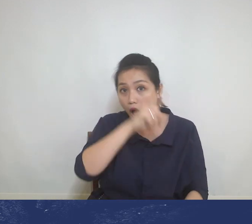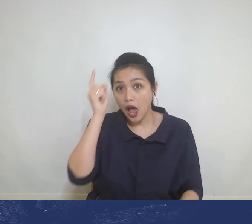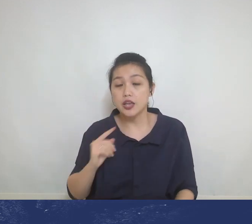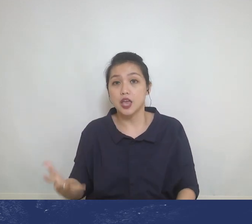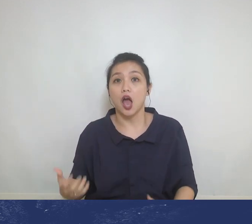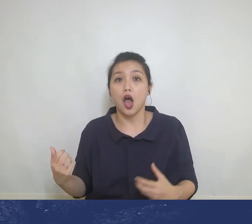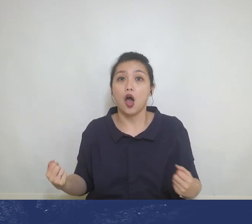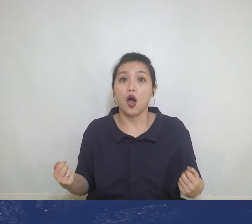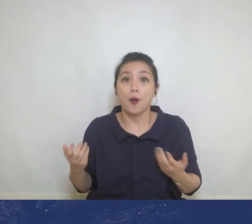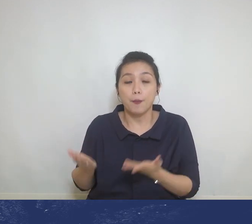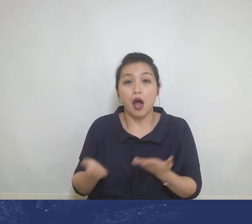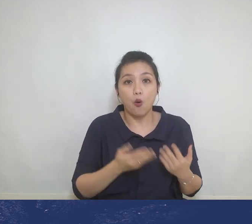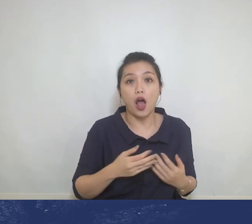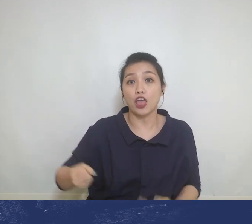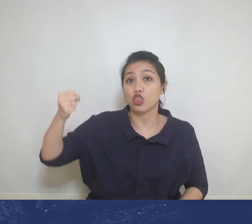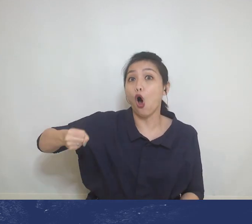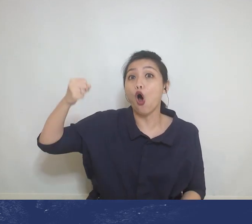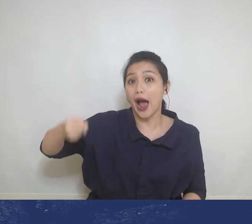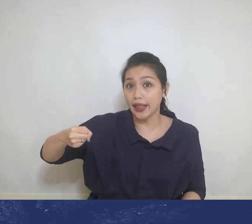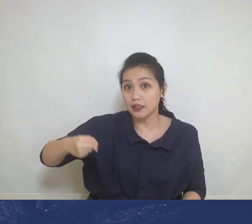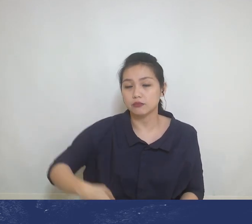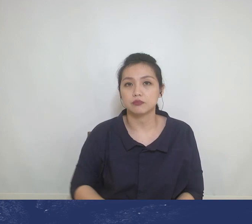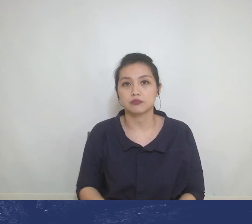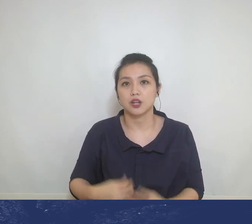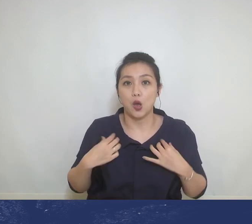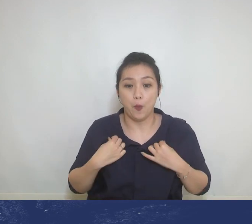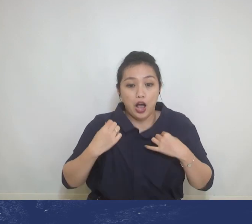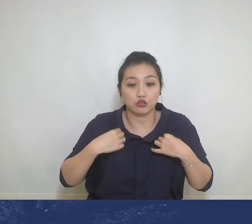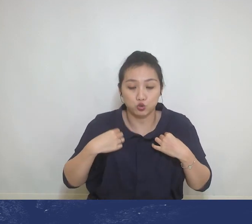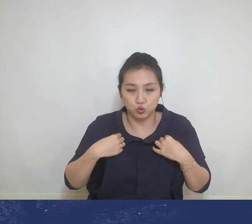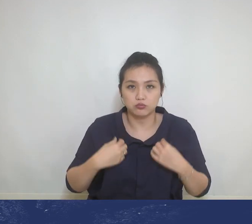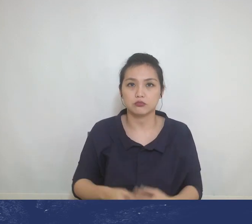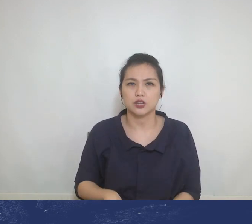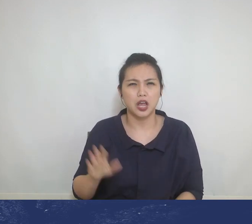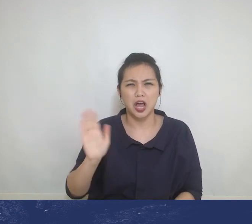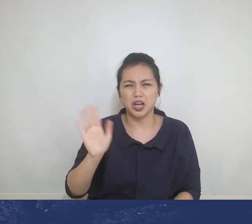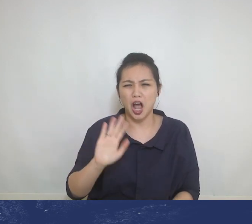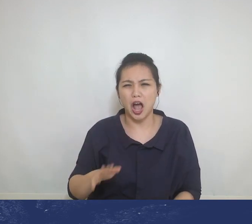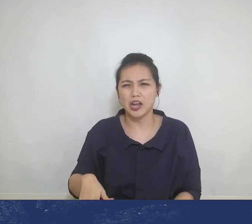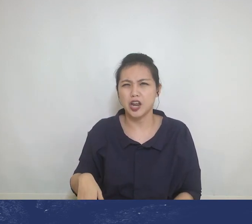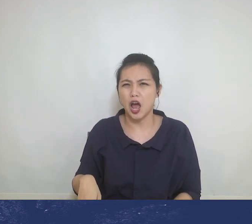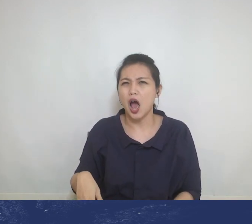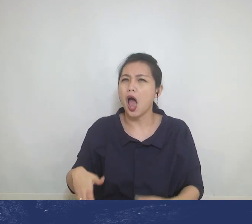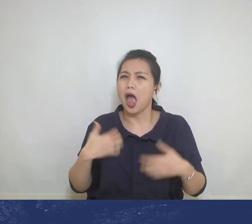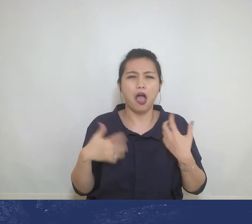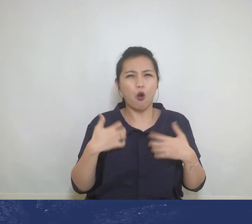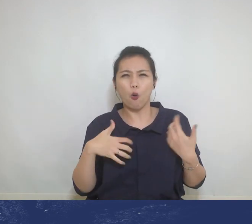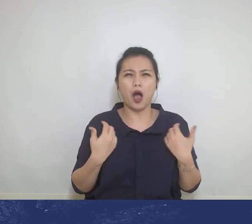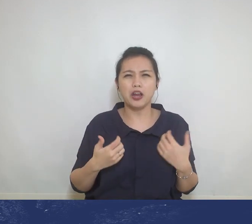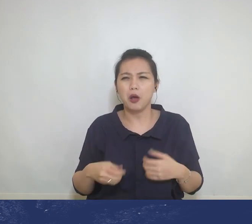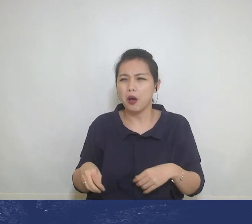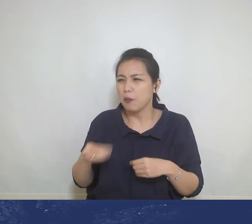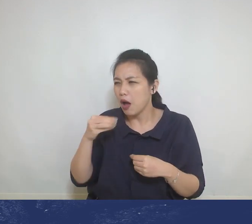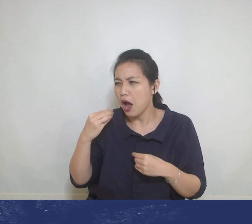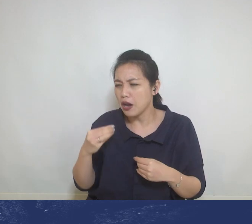teman, enggak bawa binatang peliharaan, enggak bawa sangu apa, cuman bawa baju yang nempel di tubuhnya dan cuman bawa